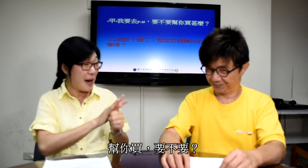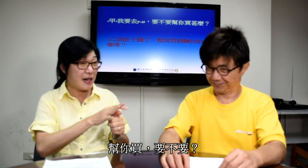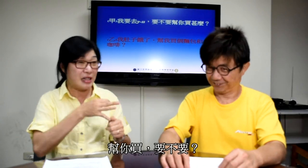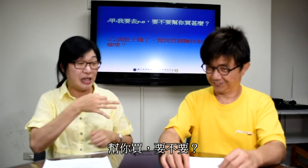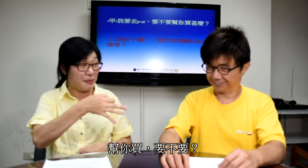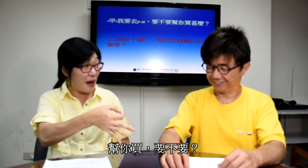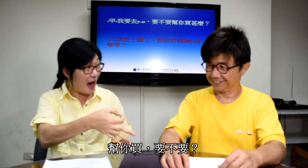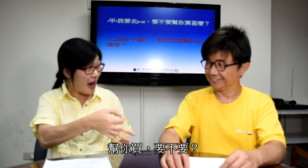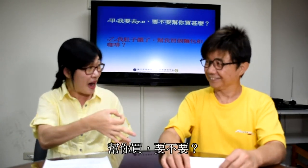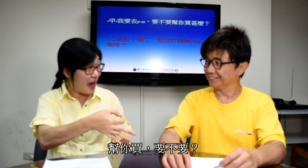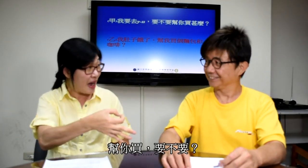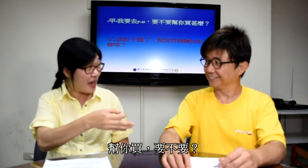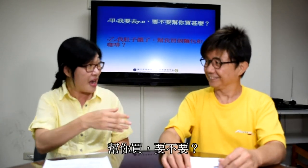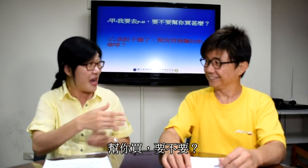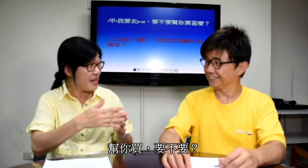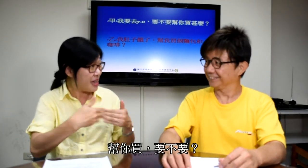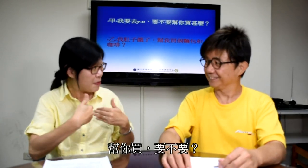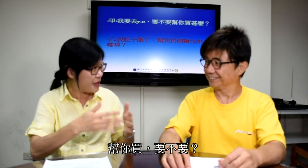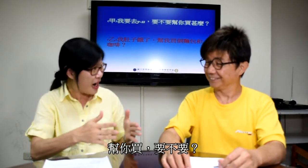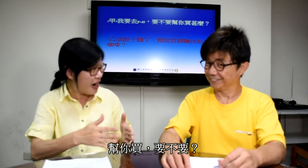你买，要不要？